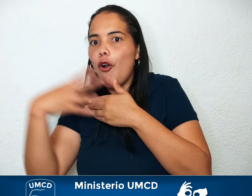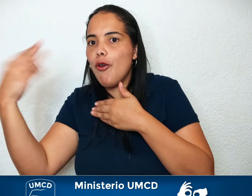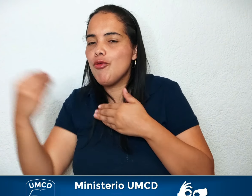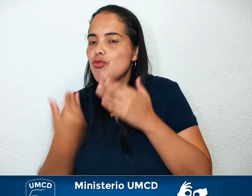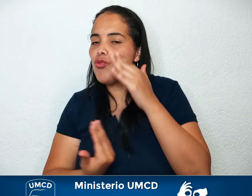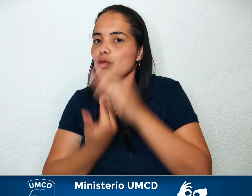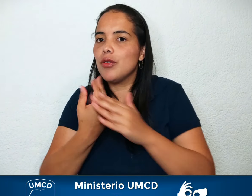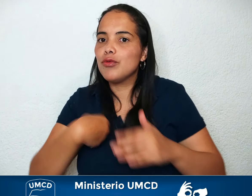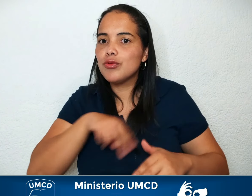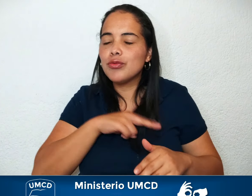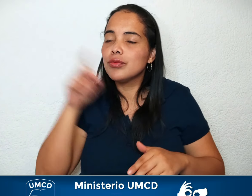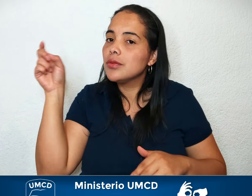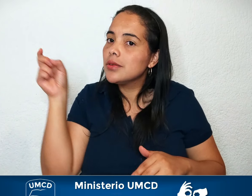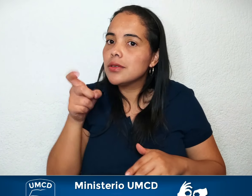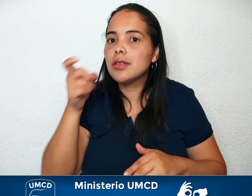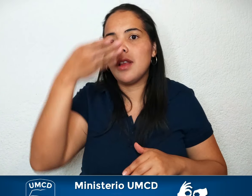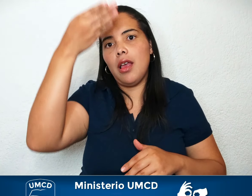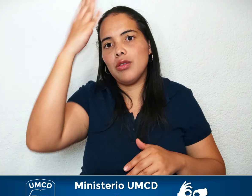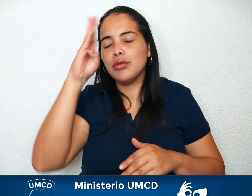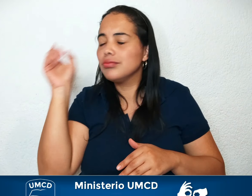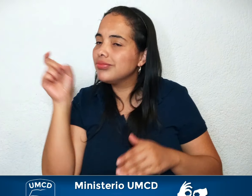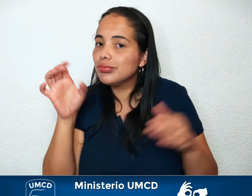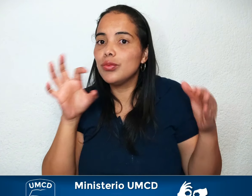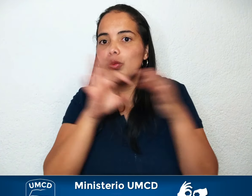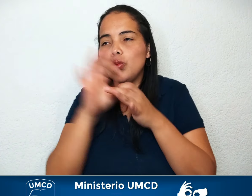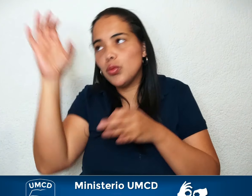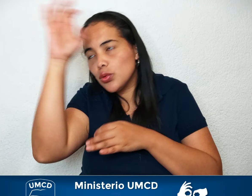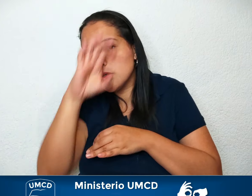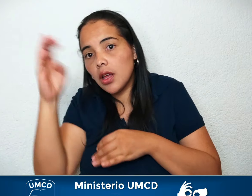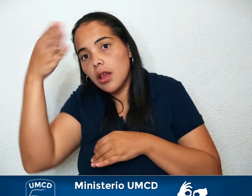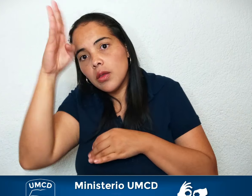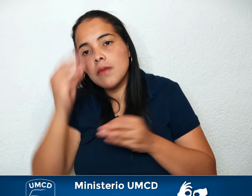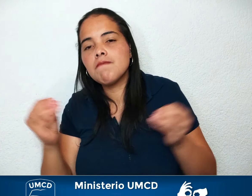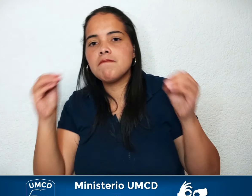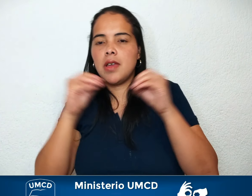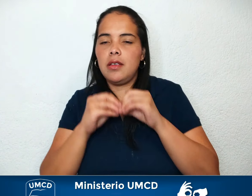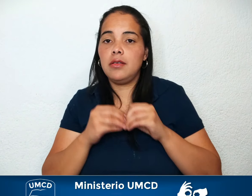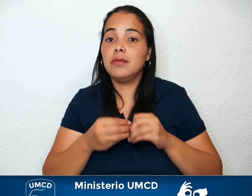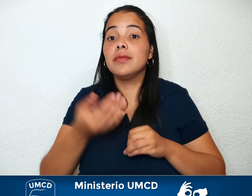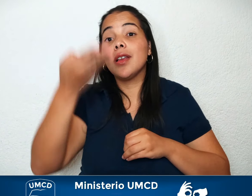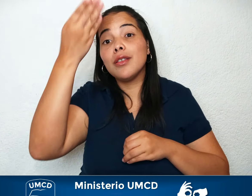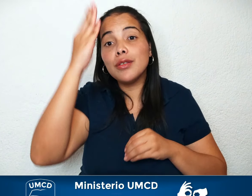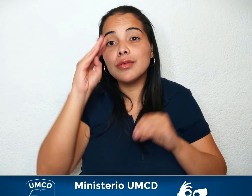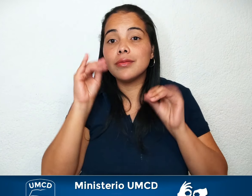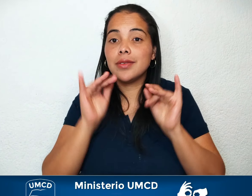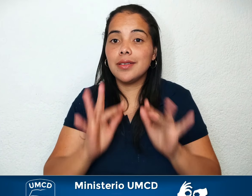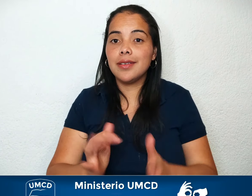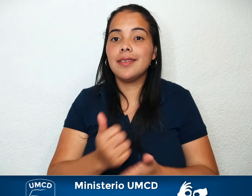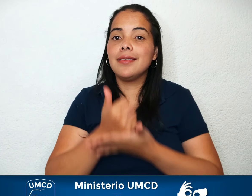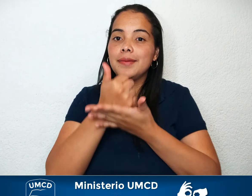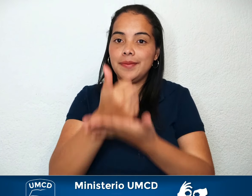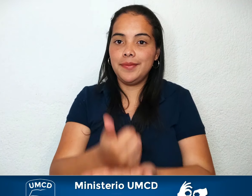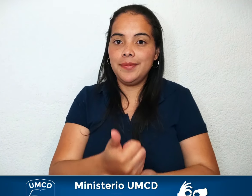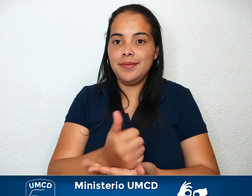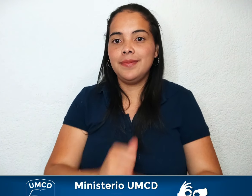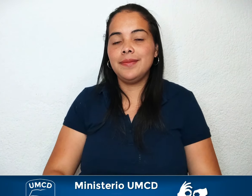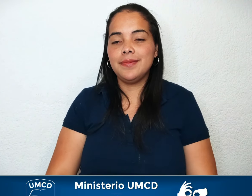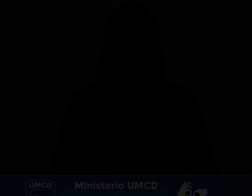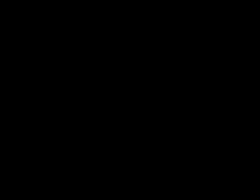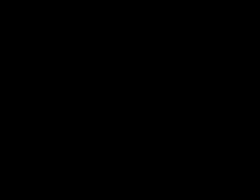ya se ha perdido en un mundo que está yendo cada día más a su destrucción. Que Dios nos ayude.